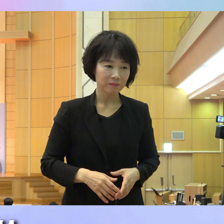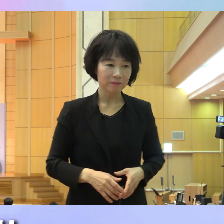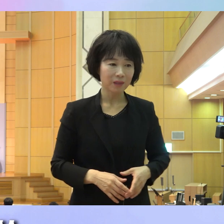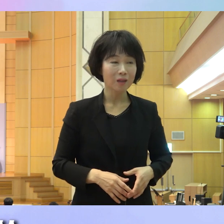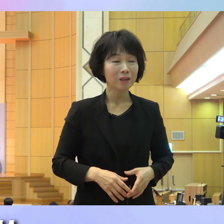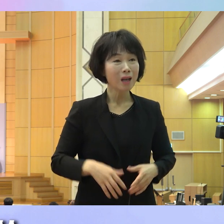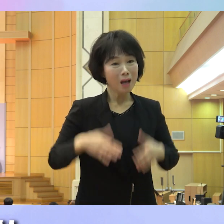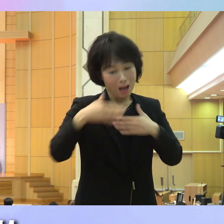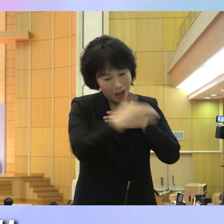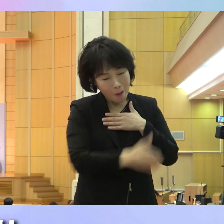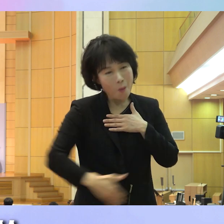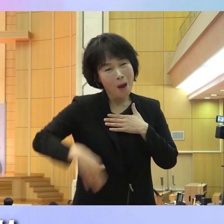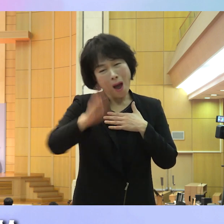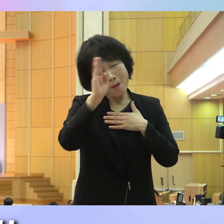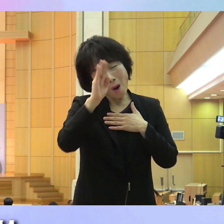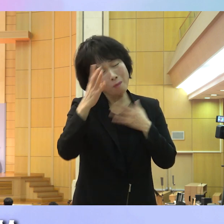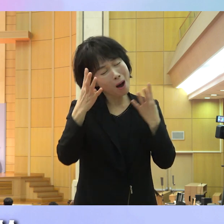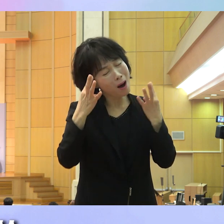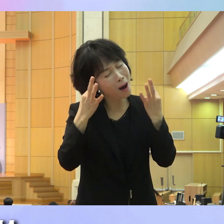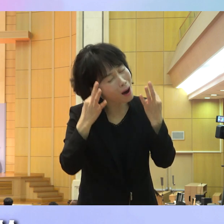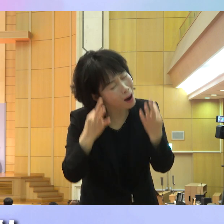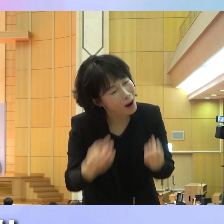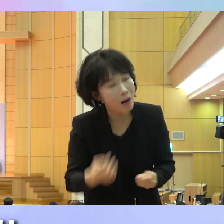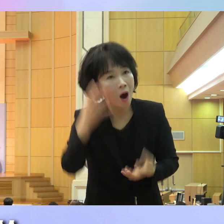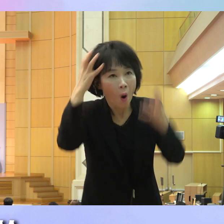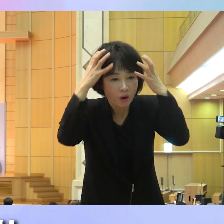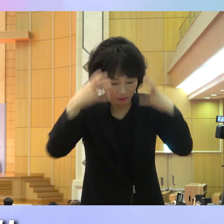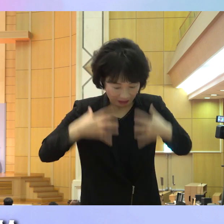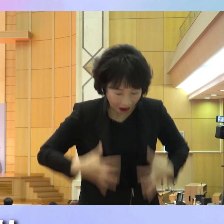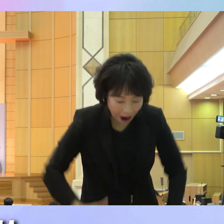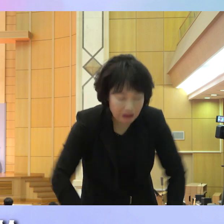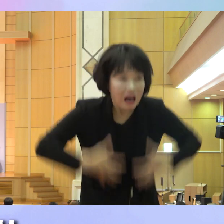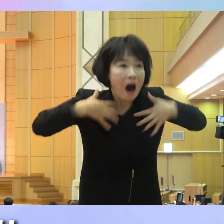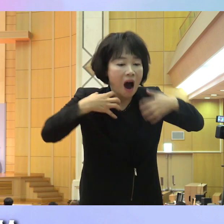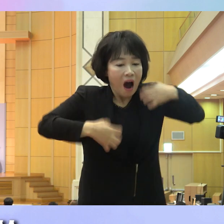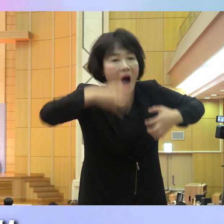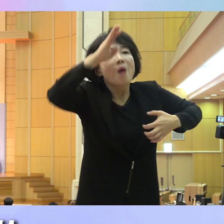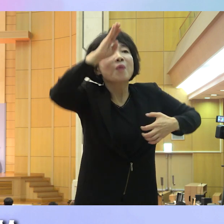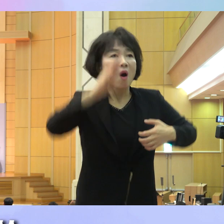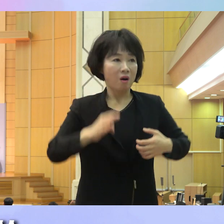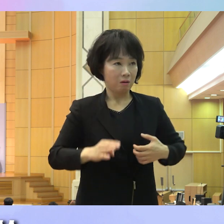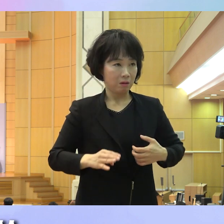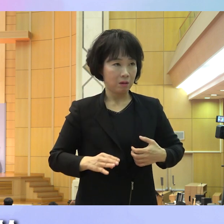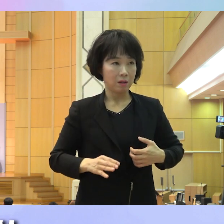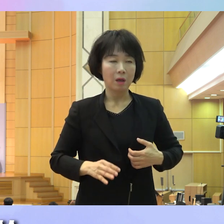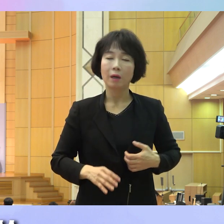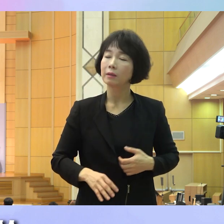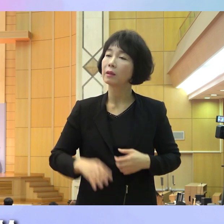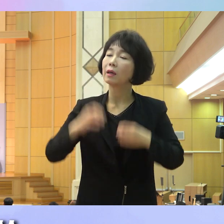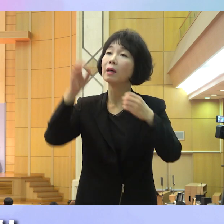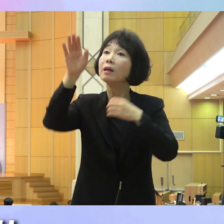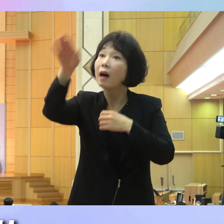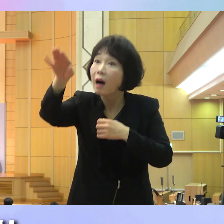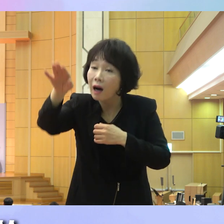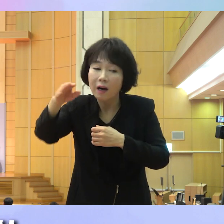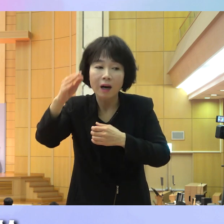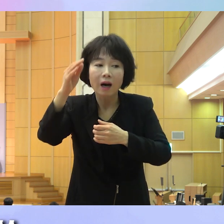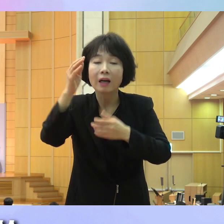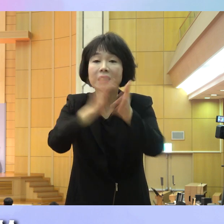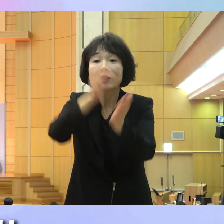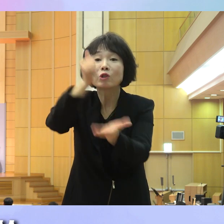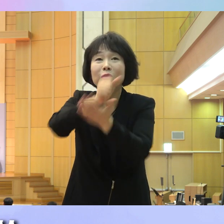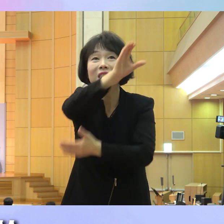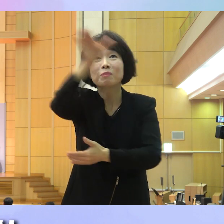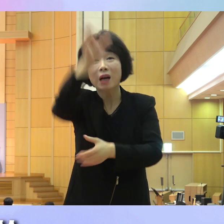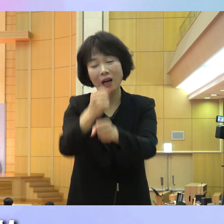받아야 되나요? 이렇게 물어보는 거 있지. 우리 주님은 그냥 십자가에 한 번 십자가 지심으로 영원히 끝내버린